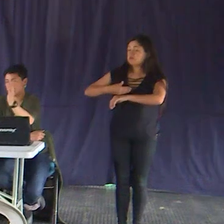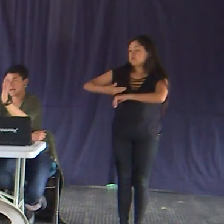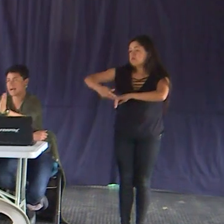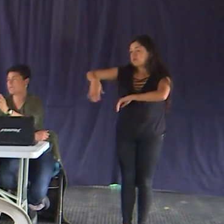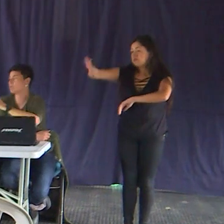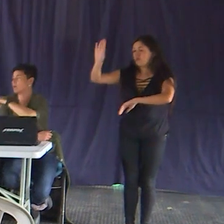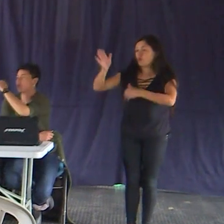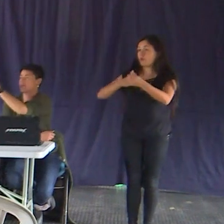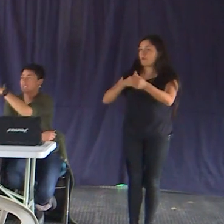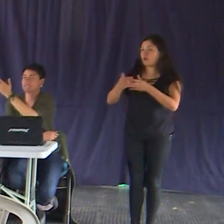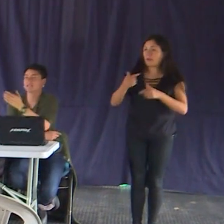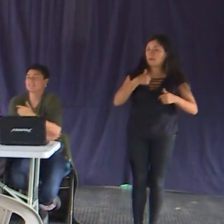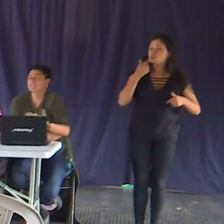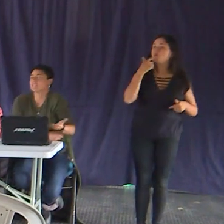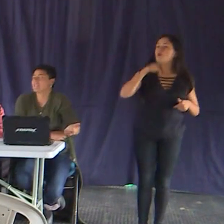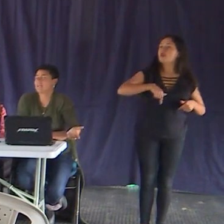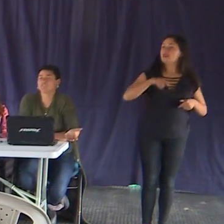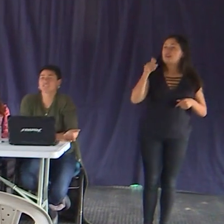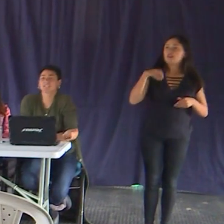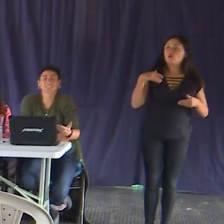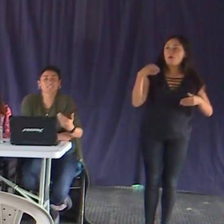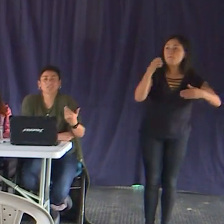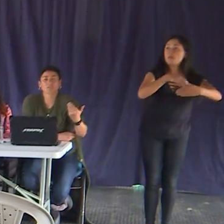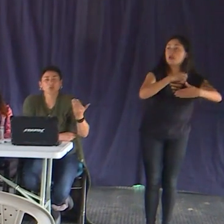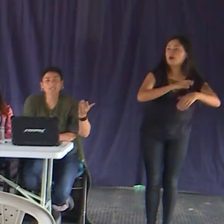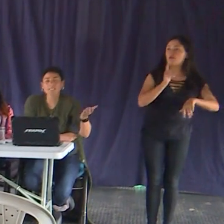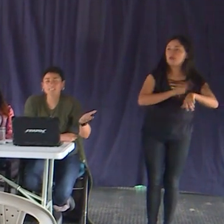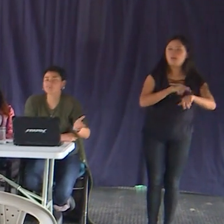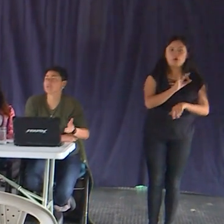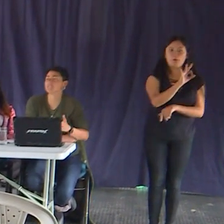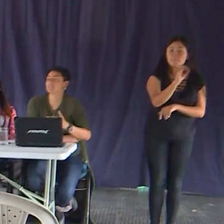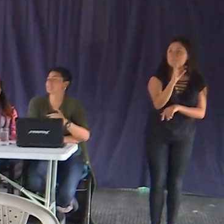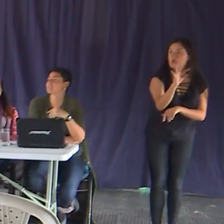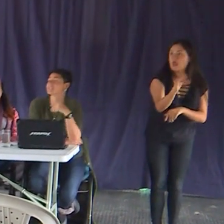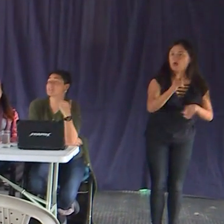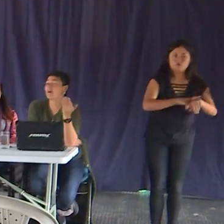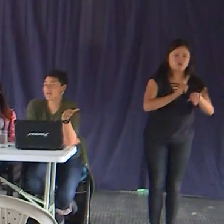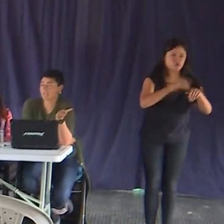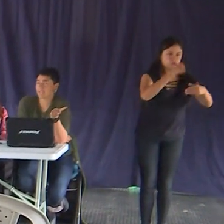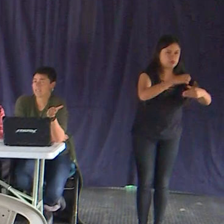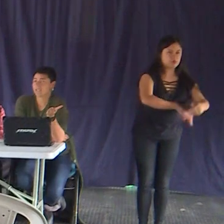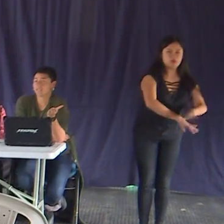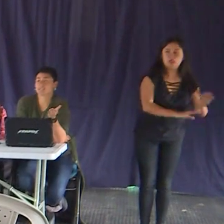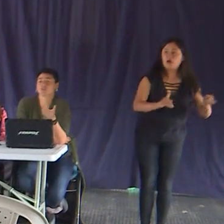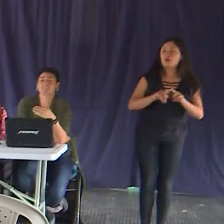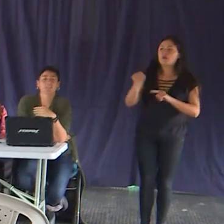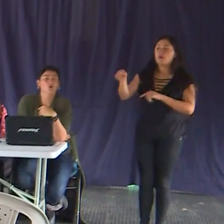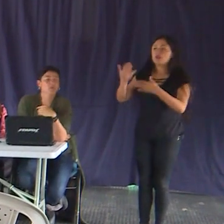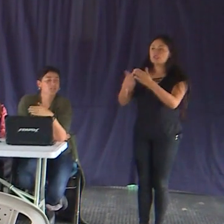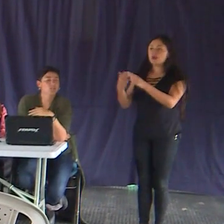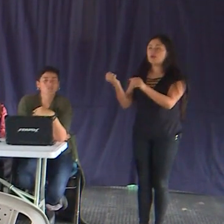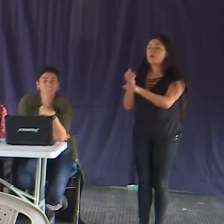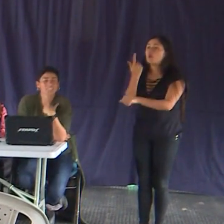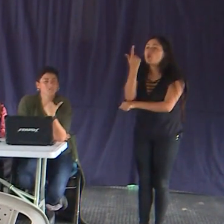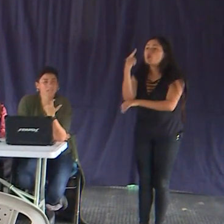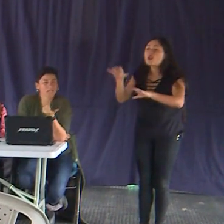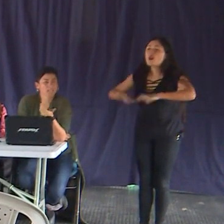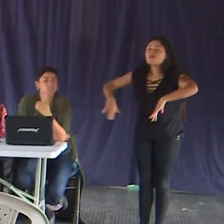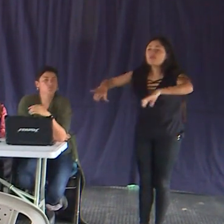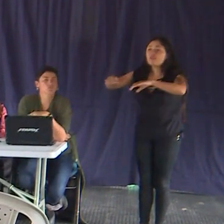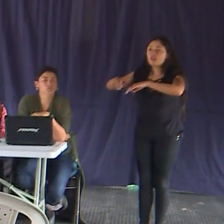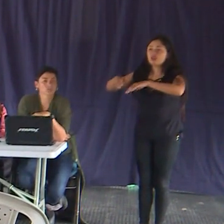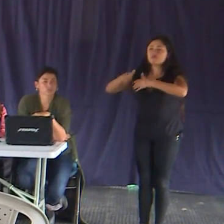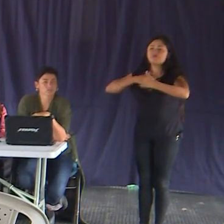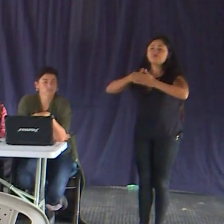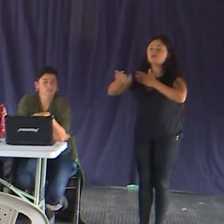de aquí a acá y luego de aquí a allá. A ellos, si se les va todo el día haciendo una actividad, se va. Las horas de comida no están tan